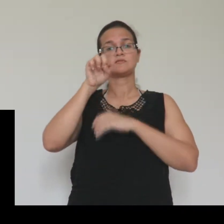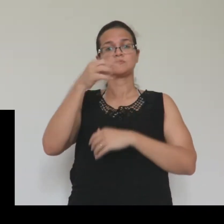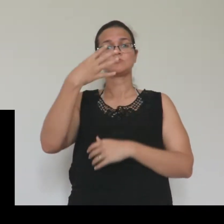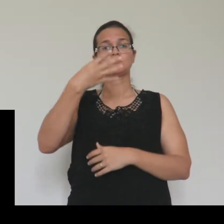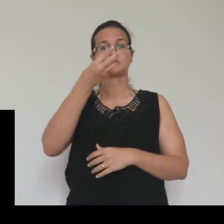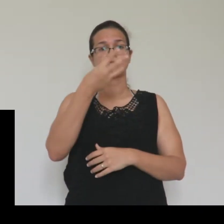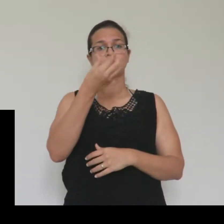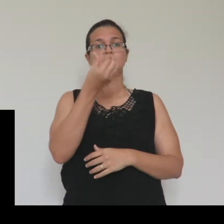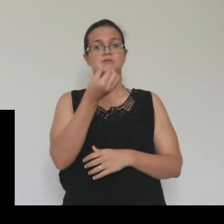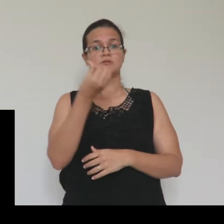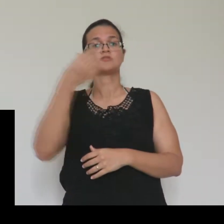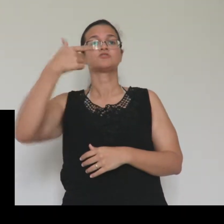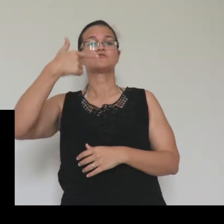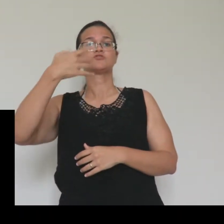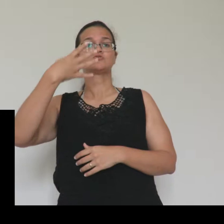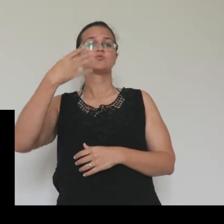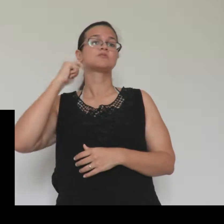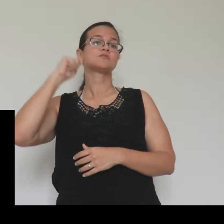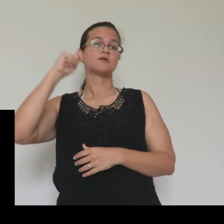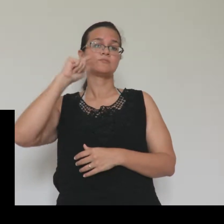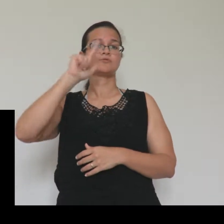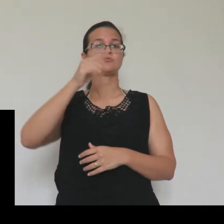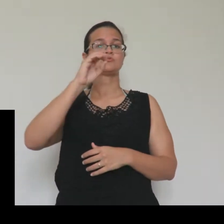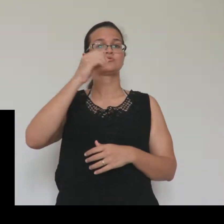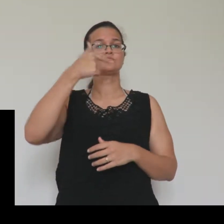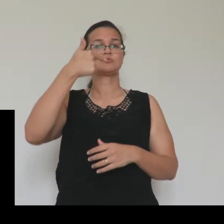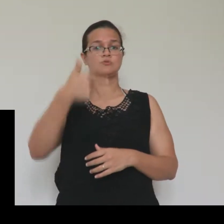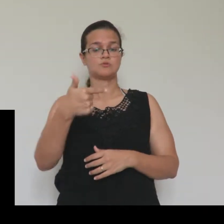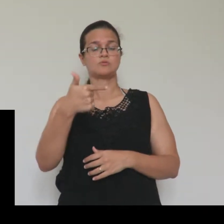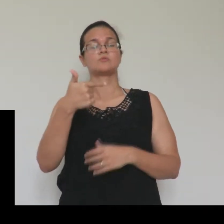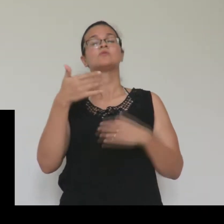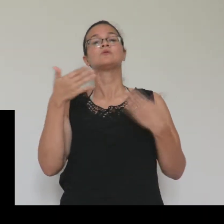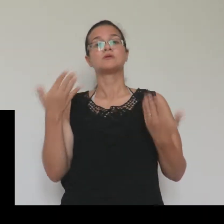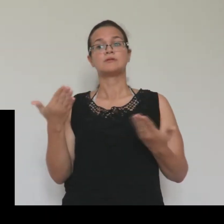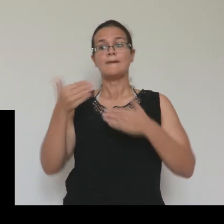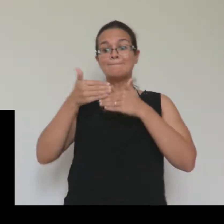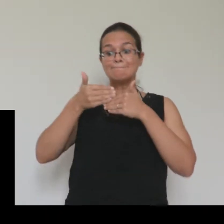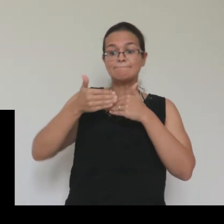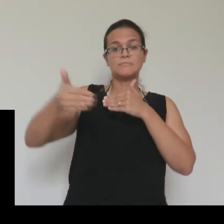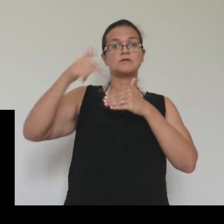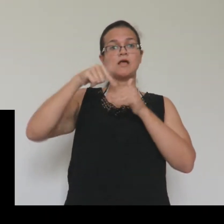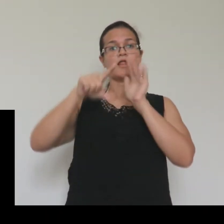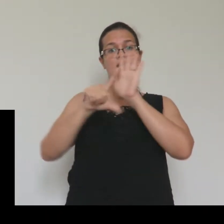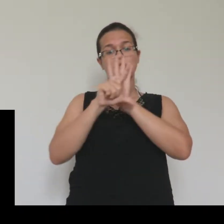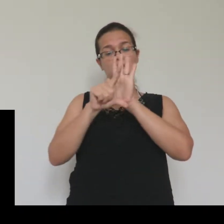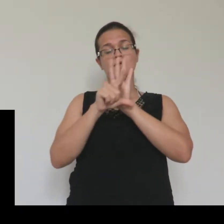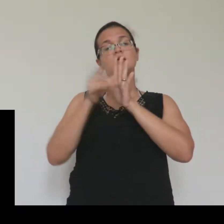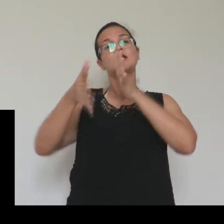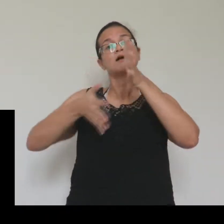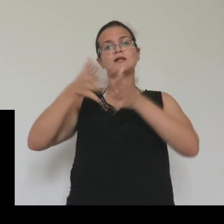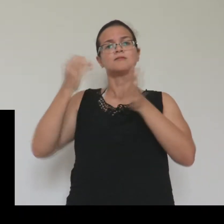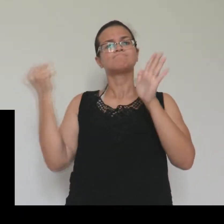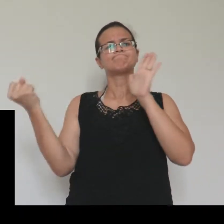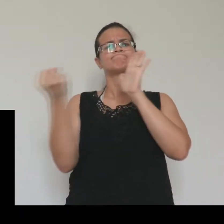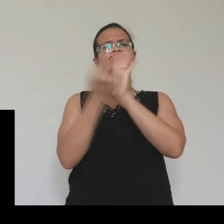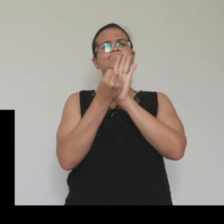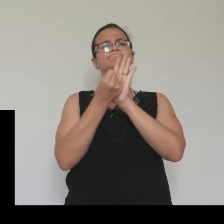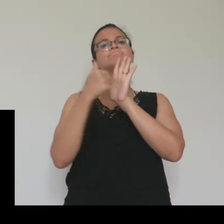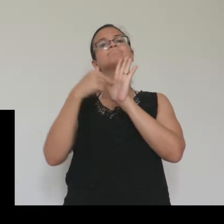10.436, de 24 de abril de 2002. Então, a partir dessa lei, a Libras ela foi